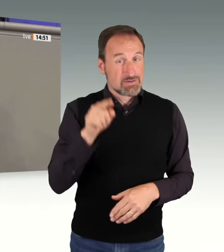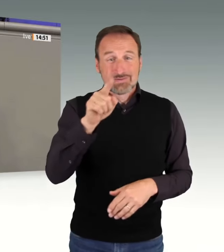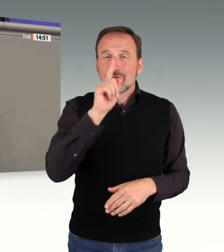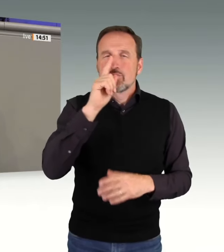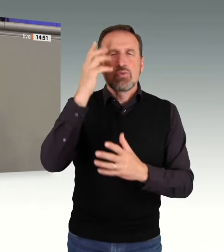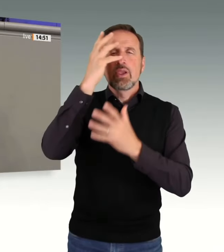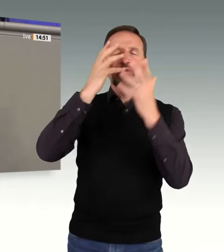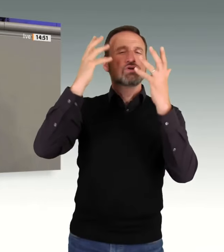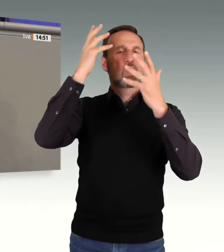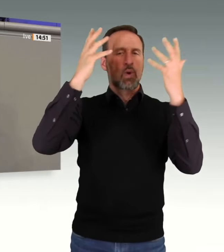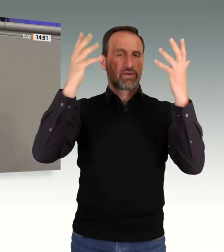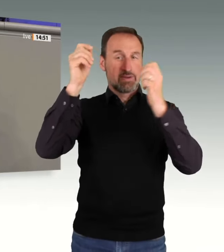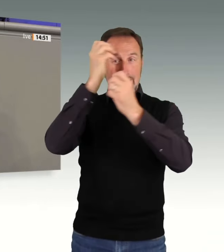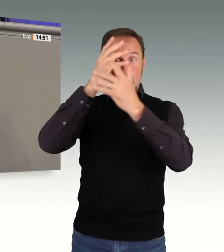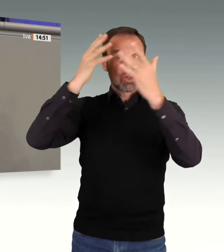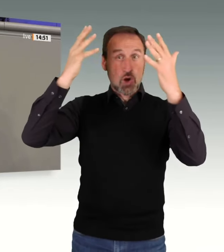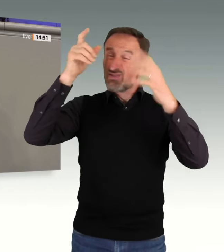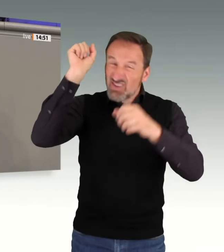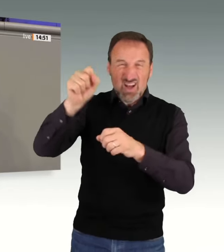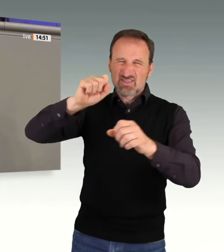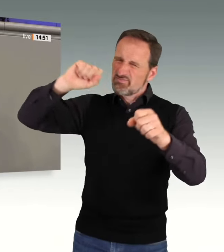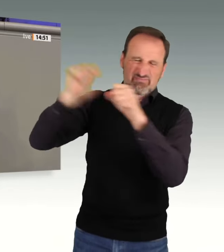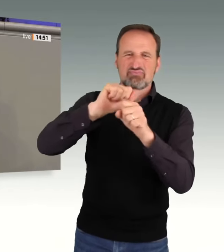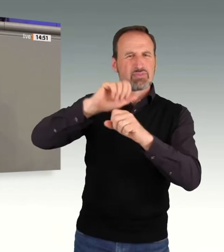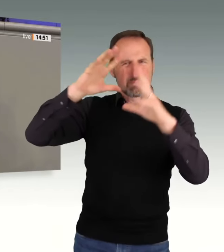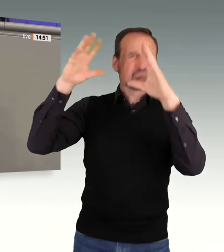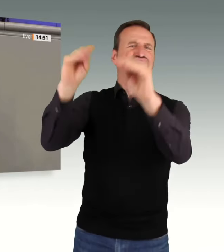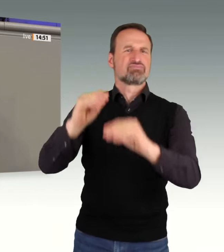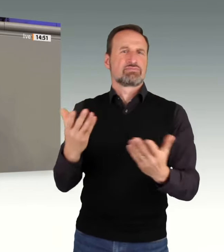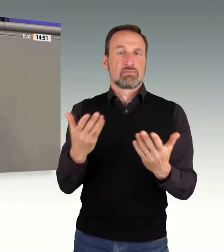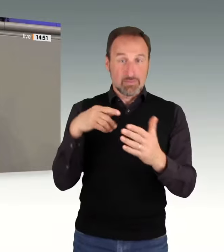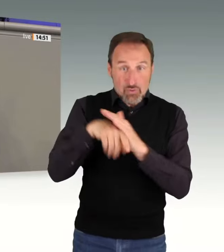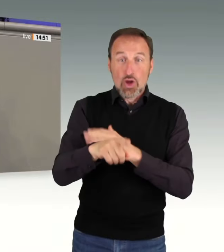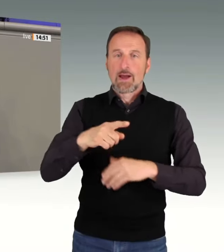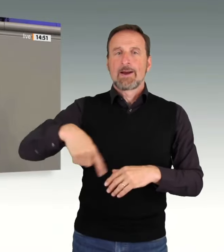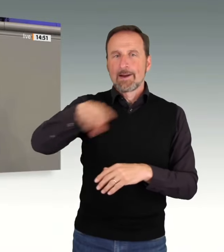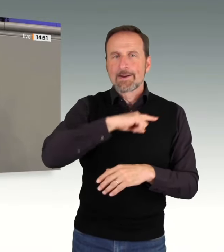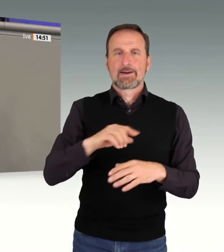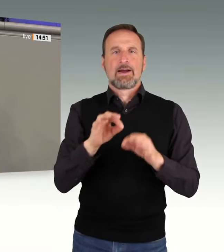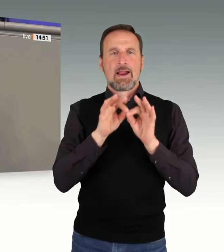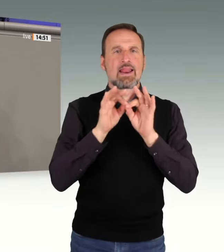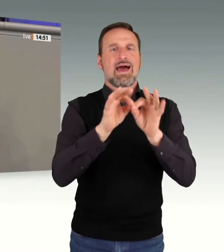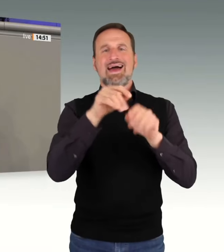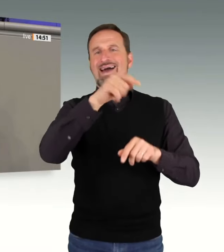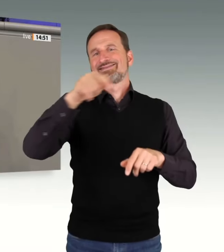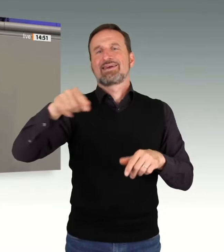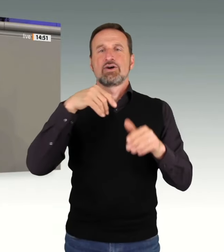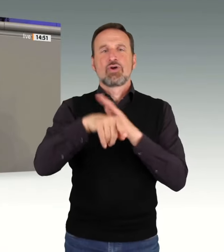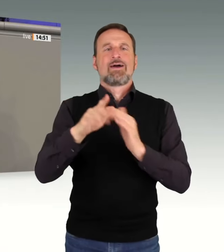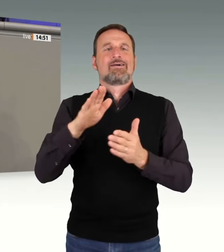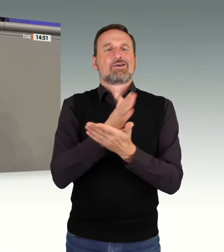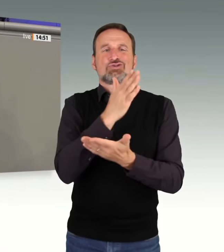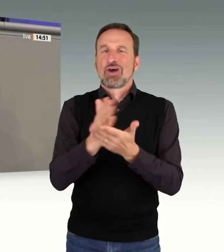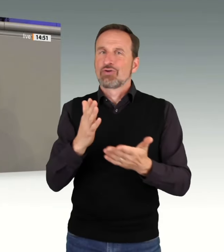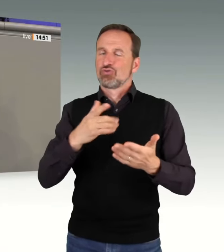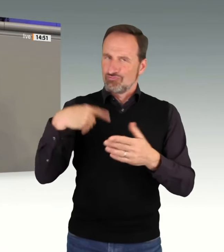839. Am 24. Februar, am Anfang dieses Angriffs, konnte keiner daran glauben. Aber jetzt ist das eine Tatsache. Wir haben auf